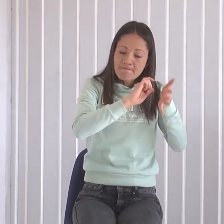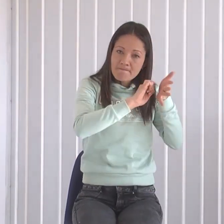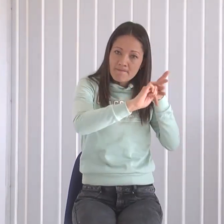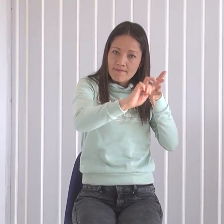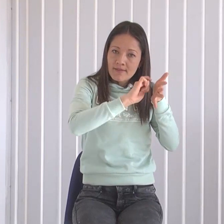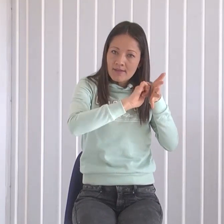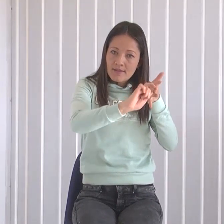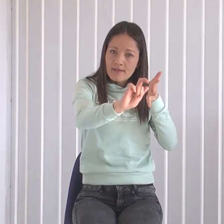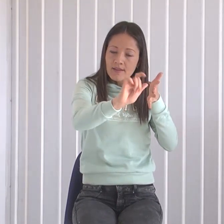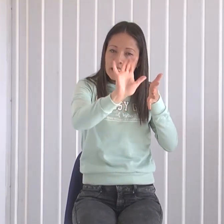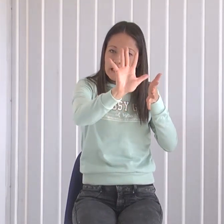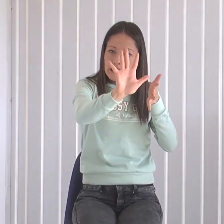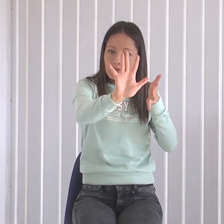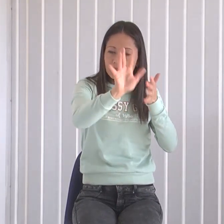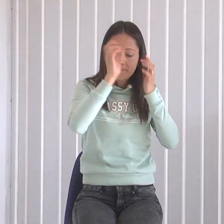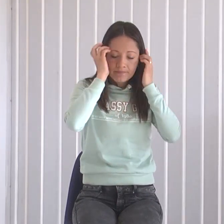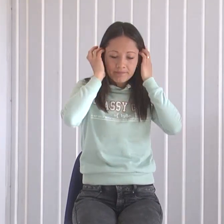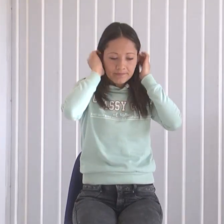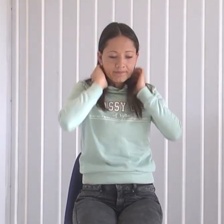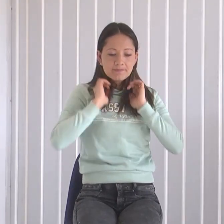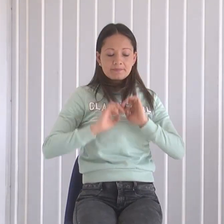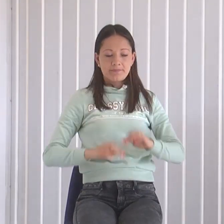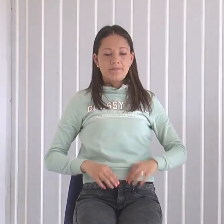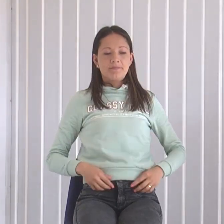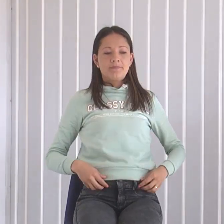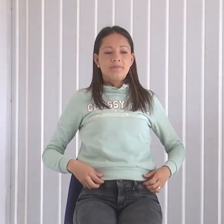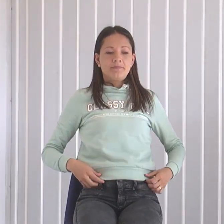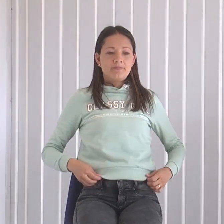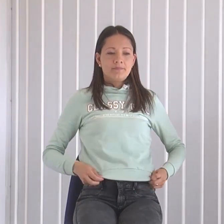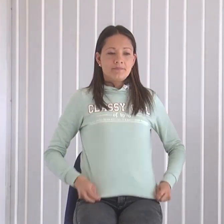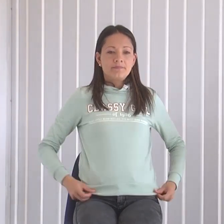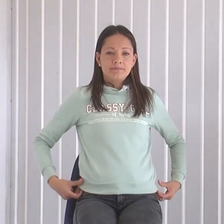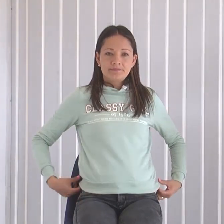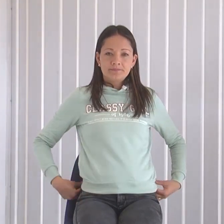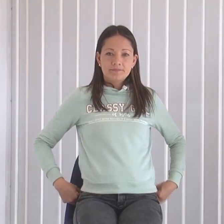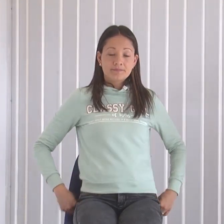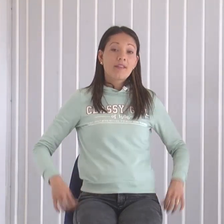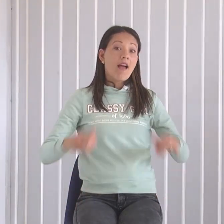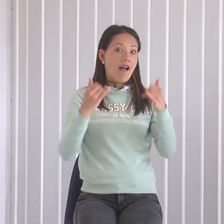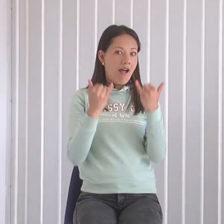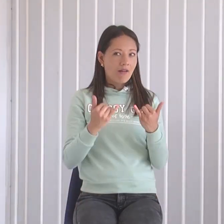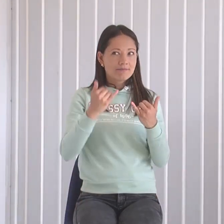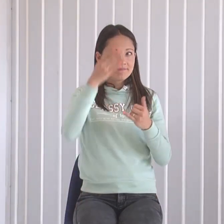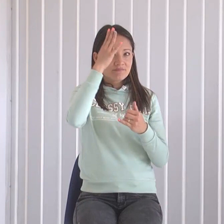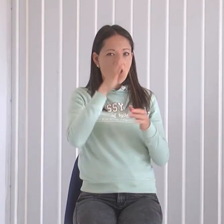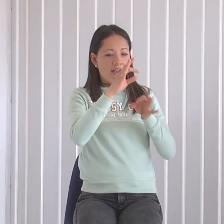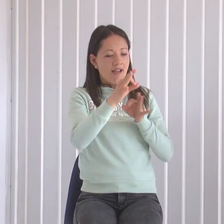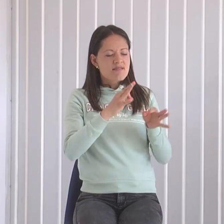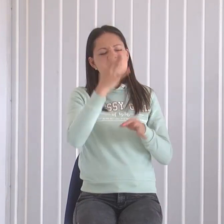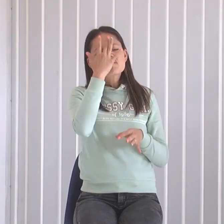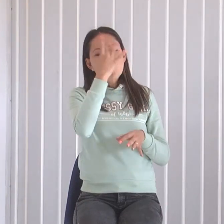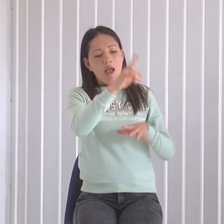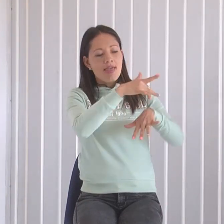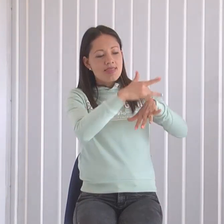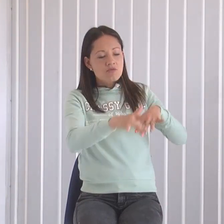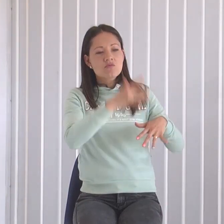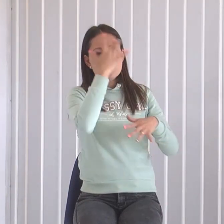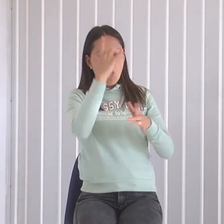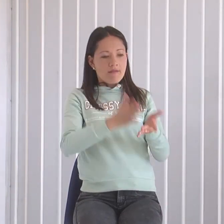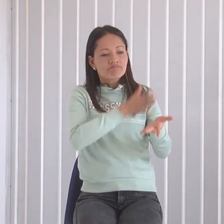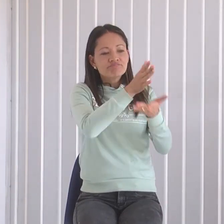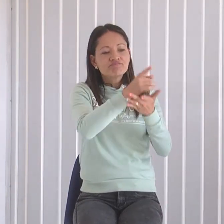Versículo 5. Ahora Dios va a explicar por qué va a hacer esto. Va a